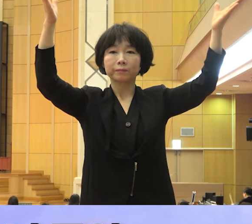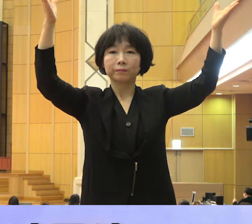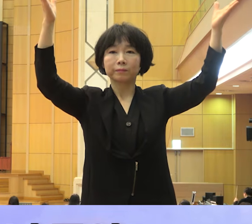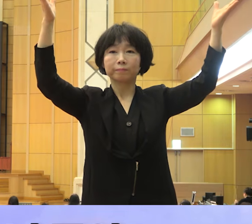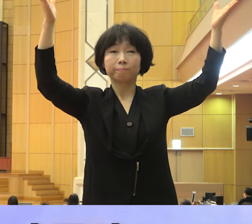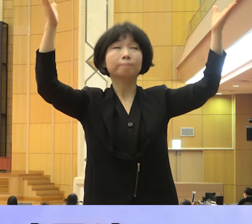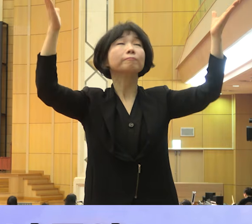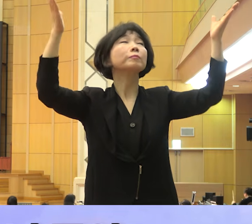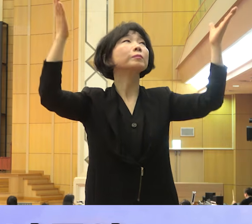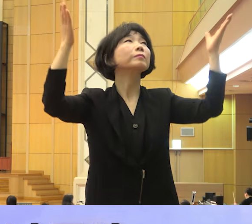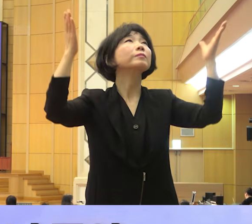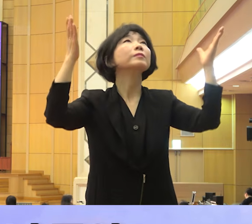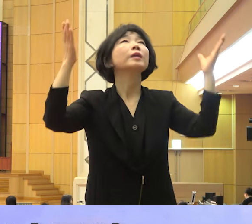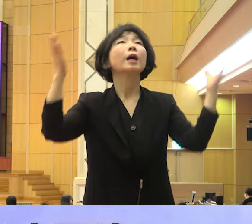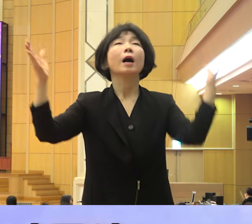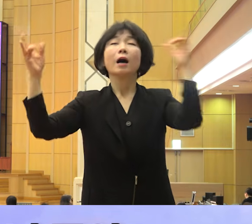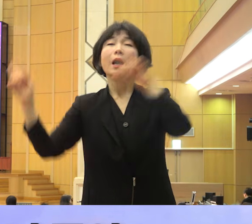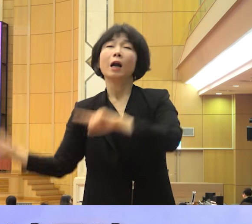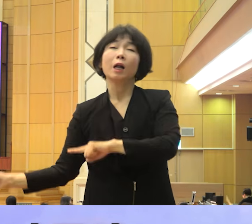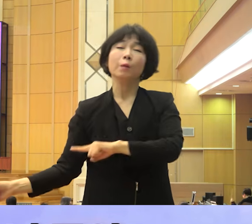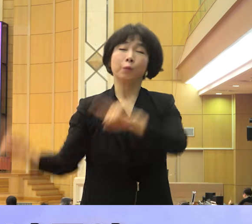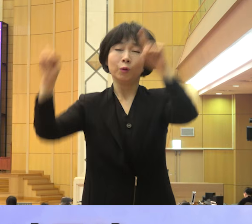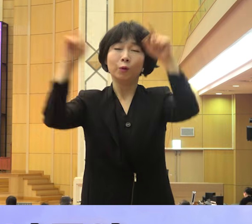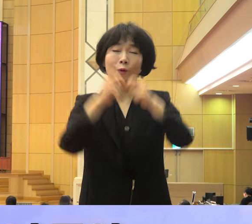찬양하시겠습니다. 부흥의 불길,